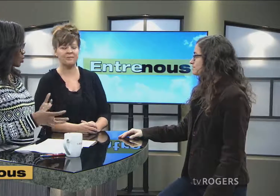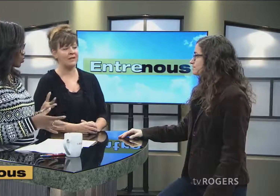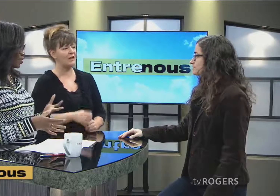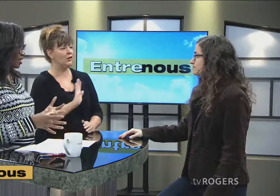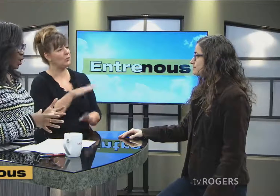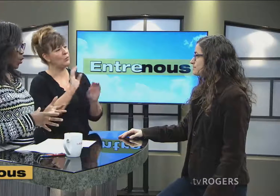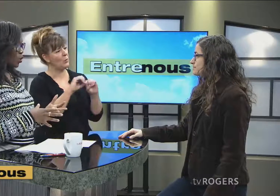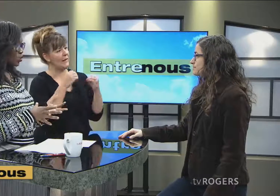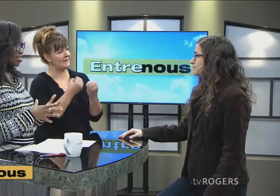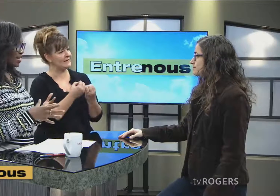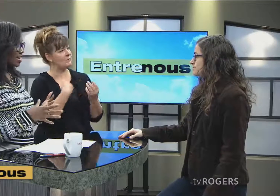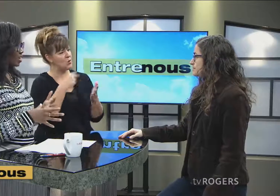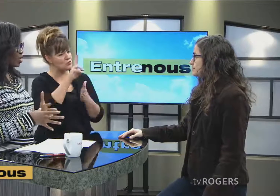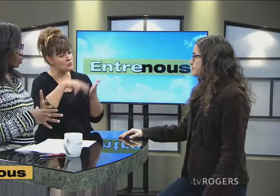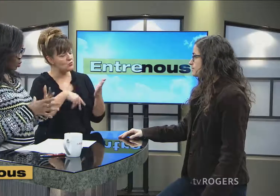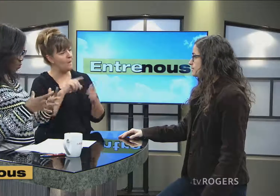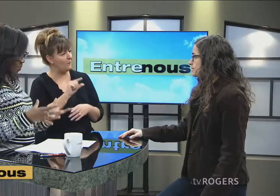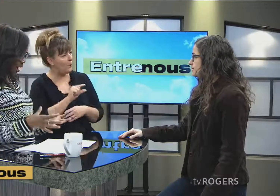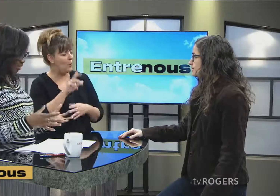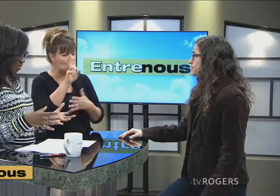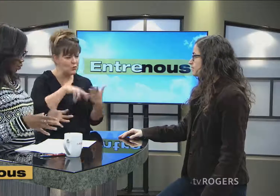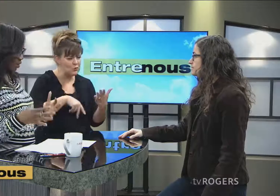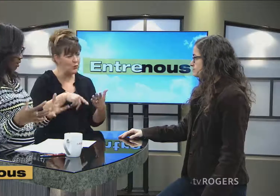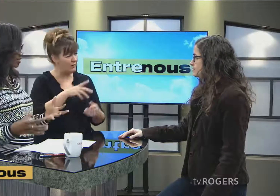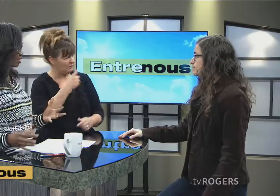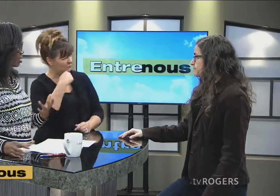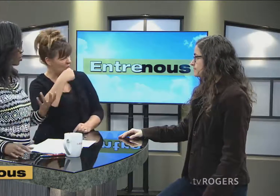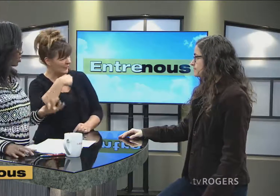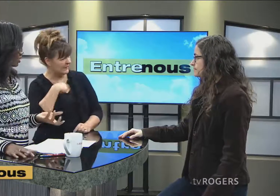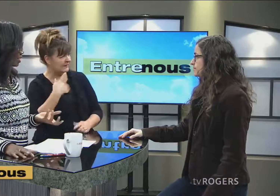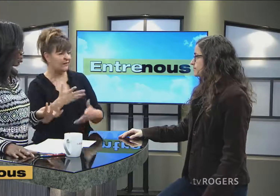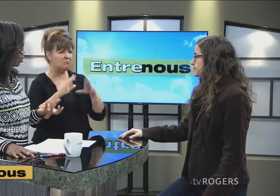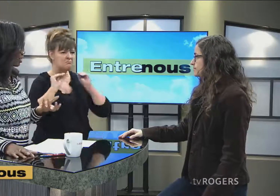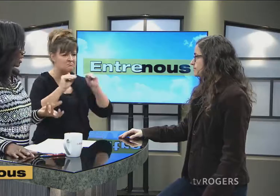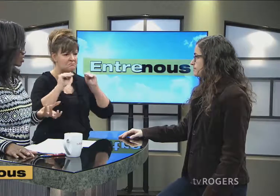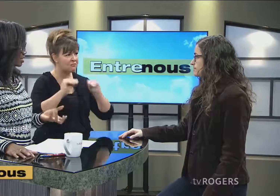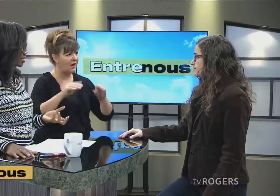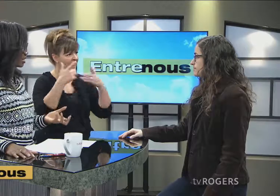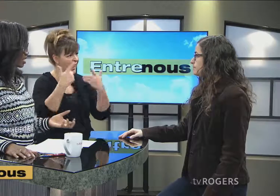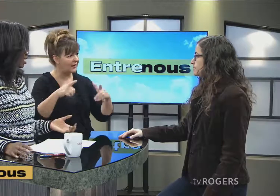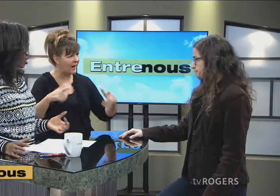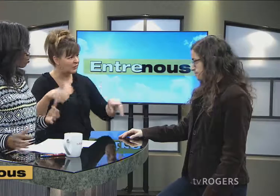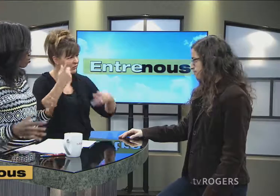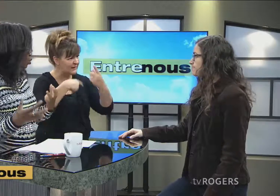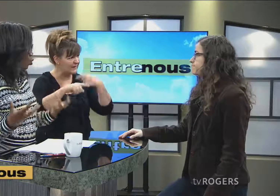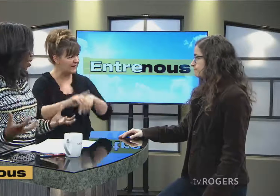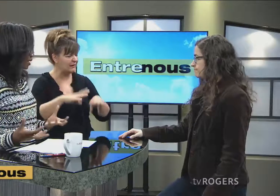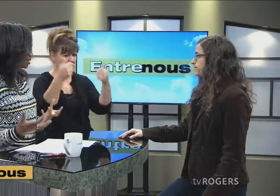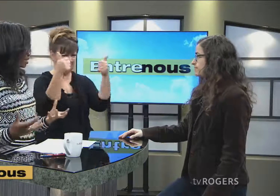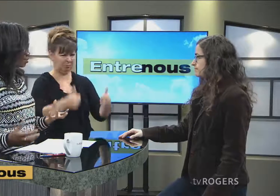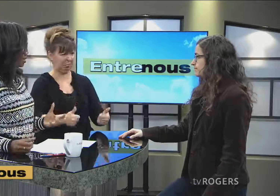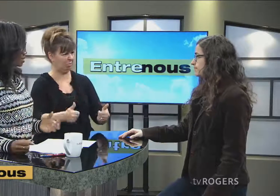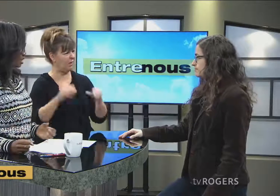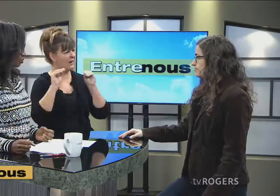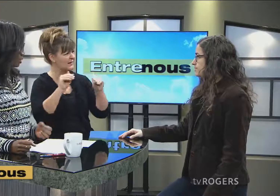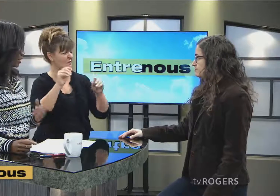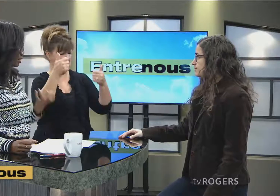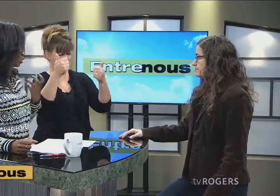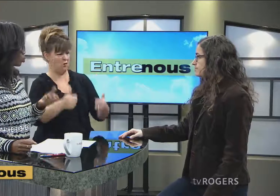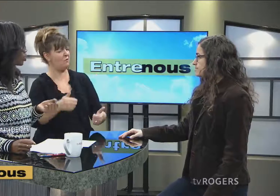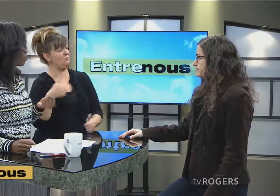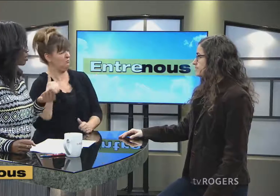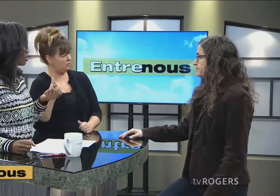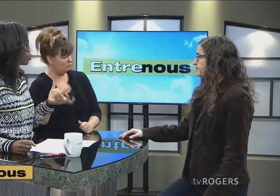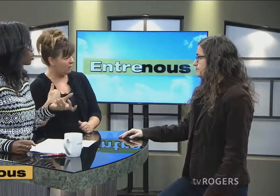l'organisme, ce que vous faites, je lisais qu'il y avait comme une baisse de l'enseignement du langage des signes. Pourquoi? Qu'est-ce qui explique ça?